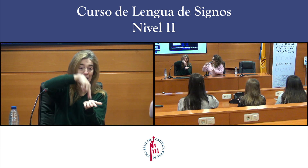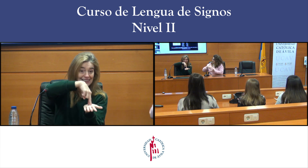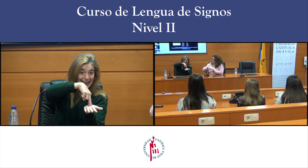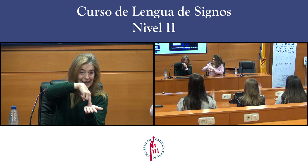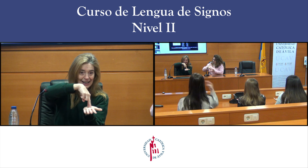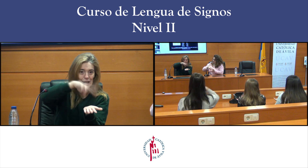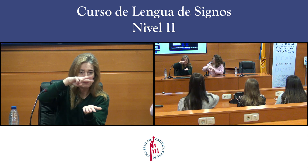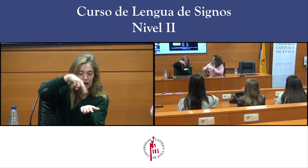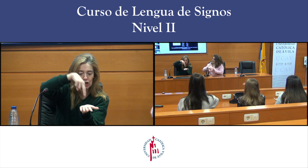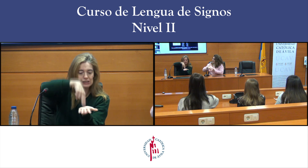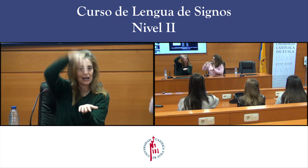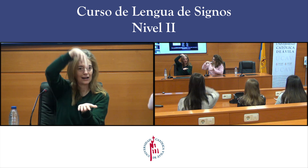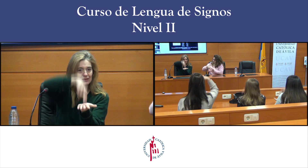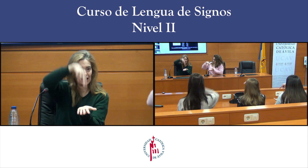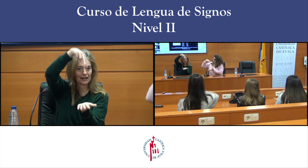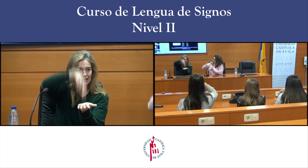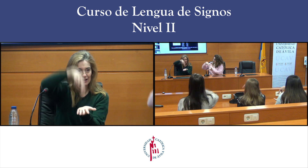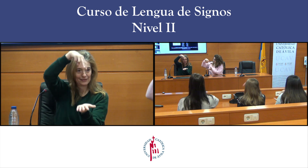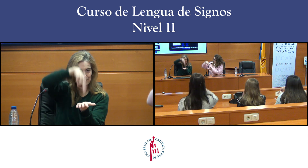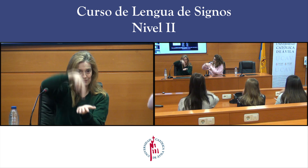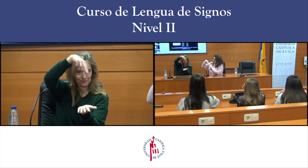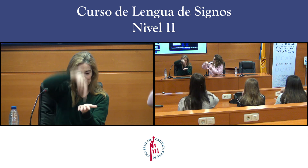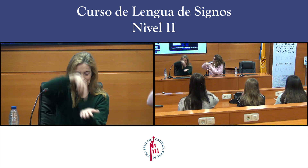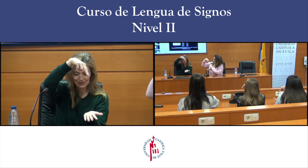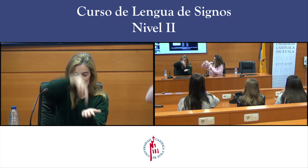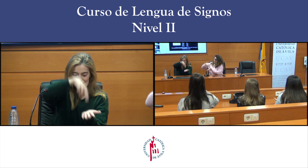parecido al de levantar pero leer